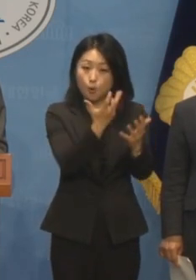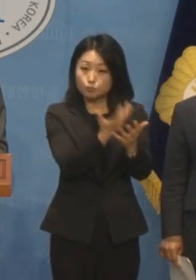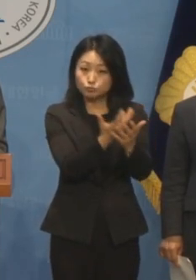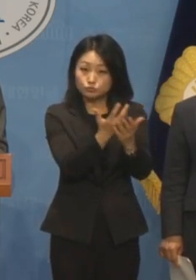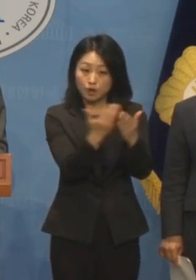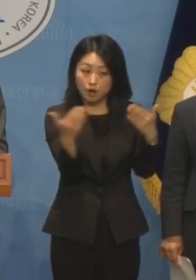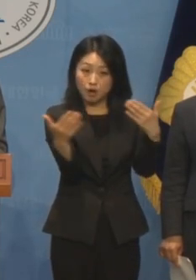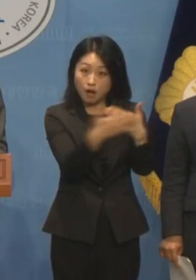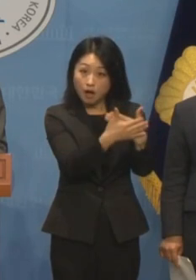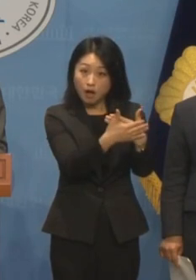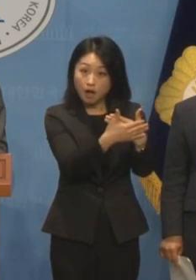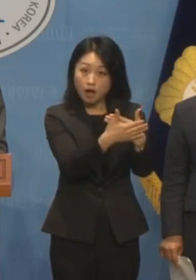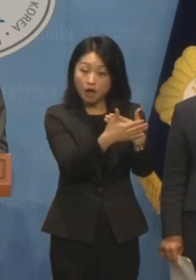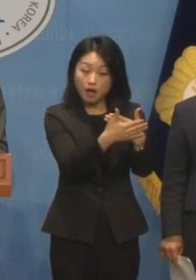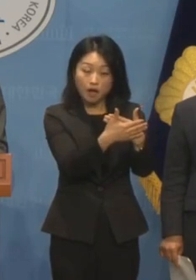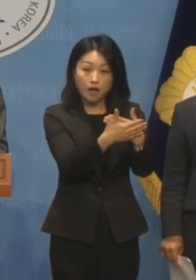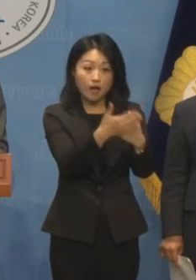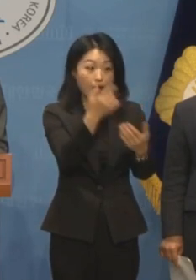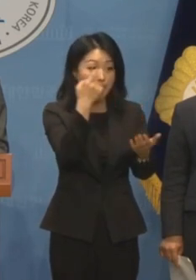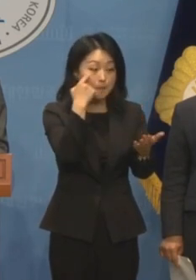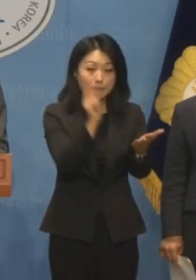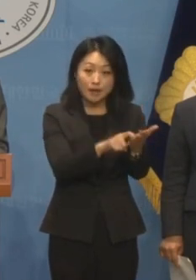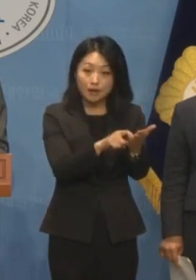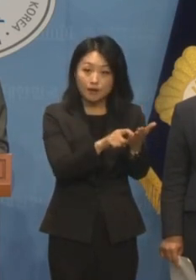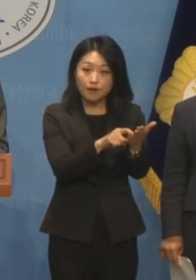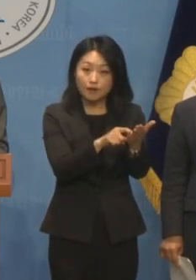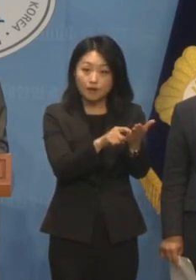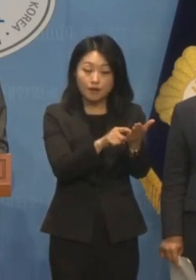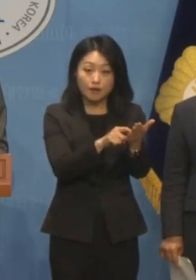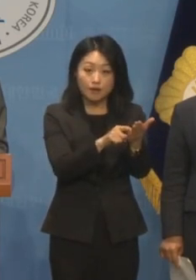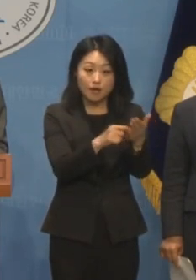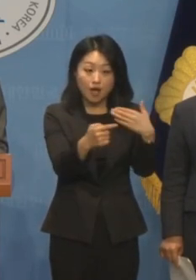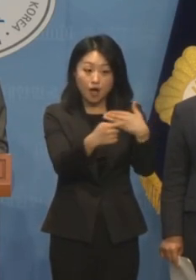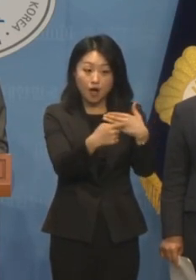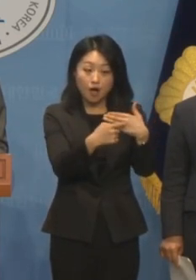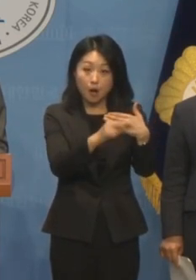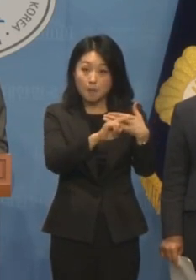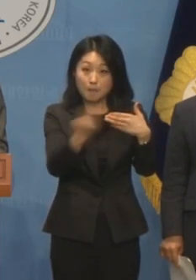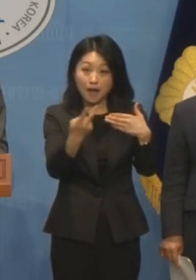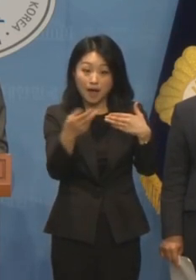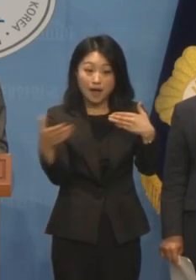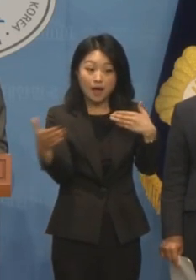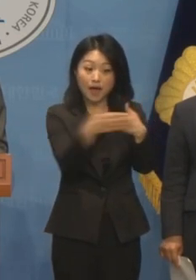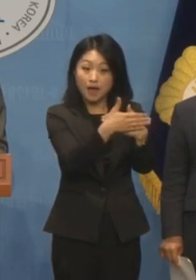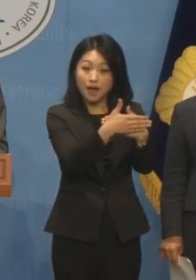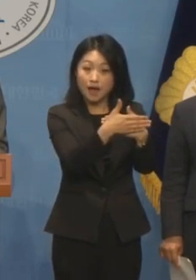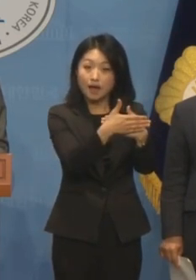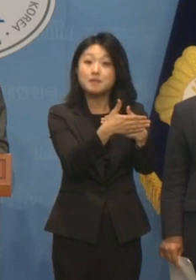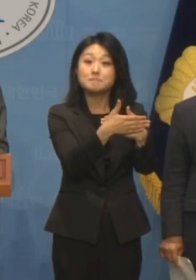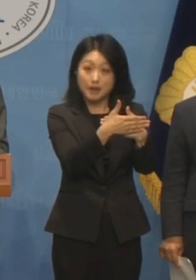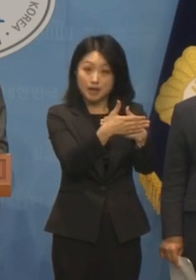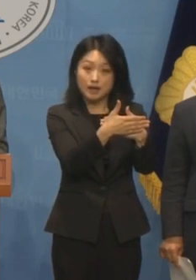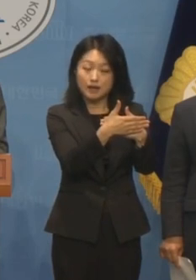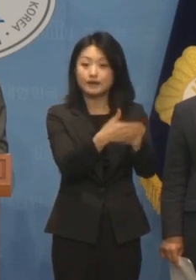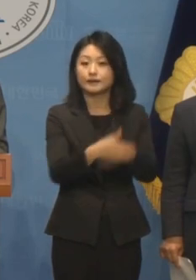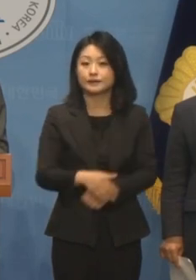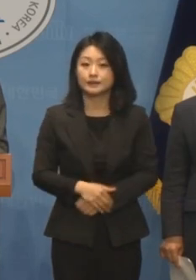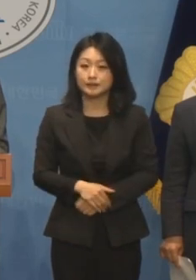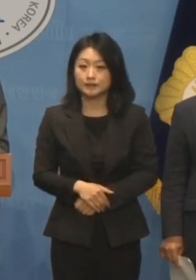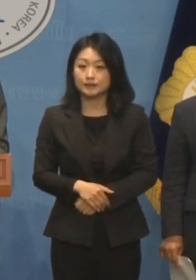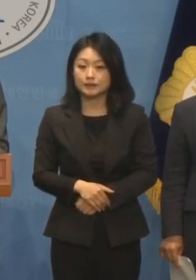조작 논란이 밝혀졌습니다. 검찰은 문서의 겉장을 바꾸는 소위 표지가리 수법을